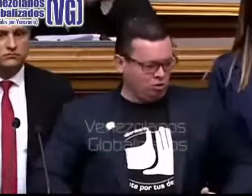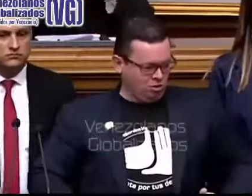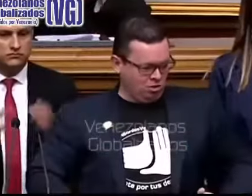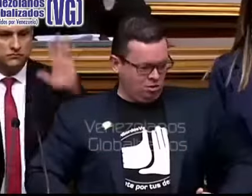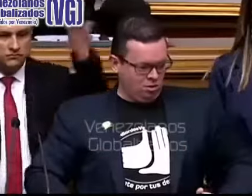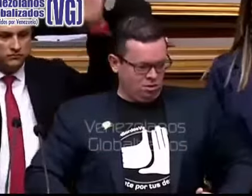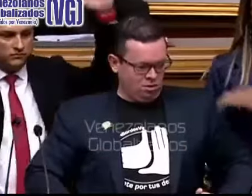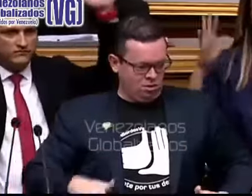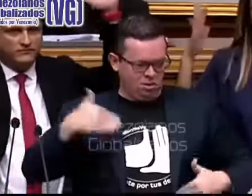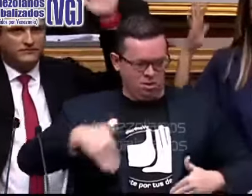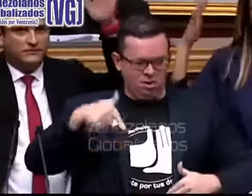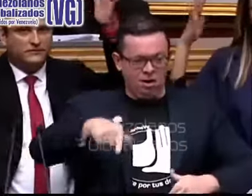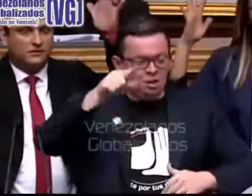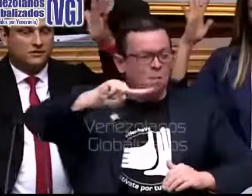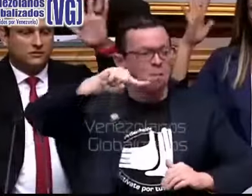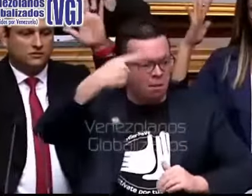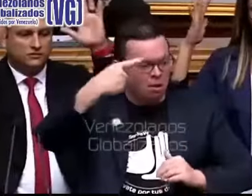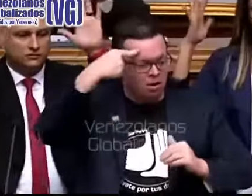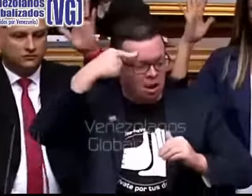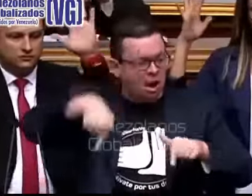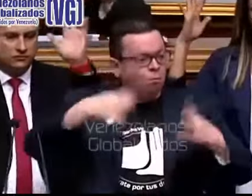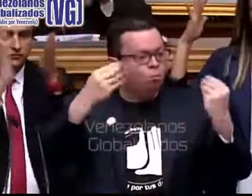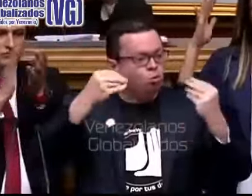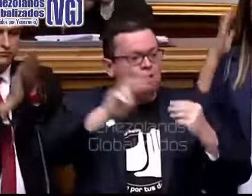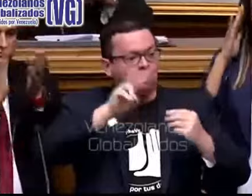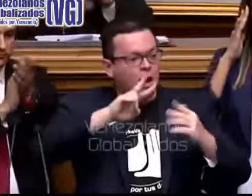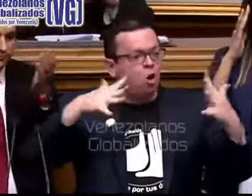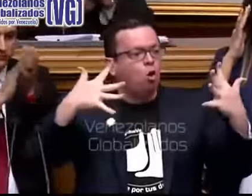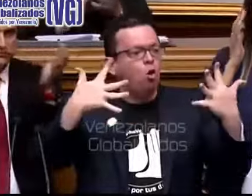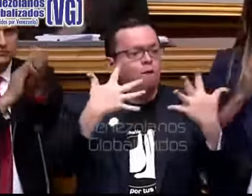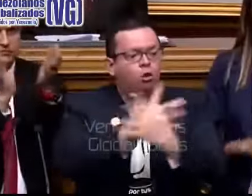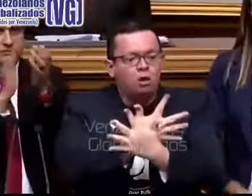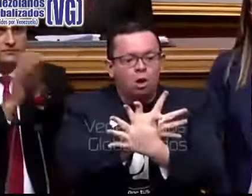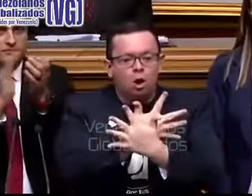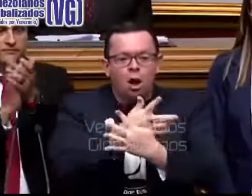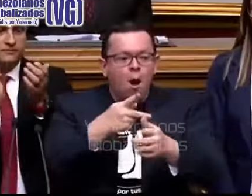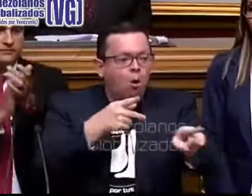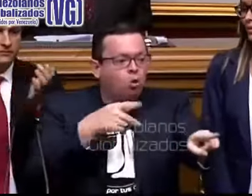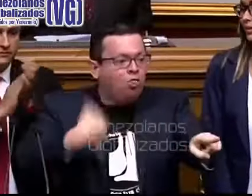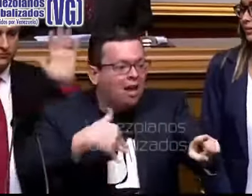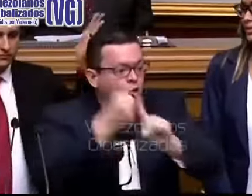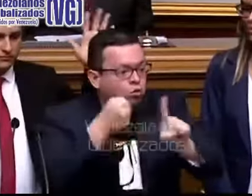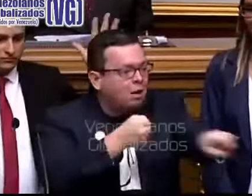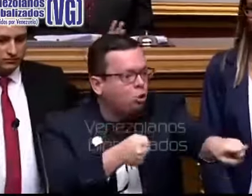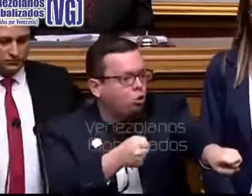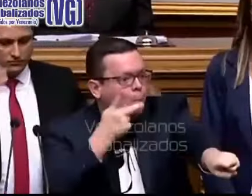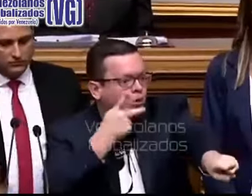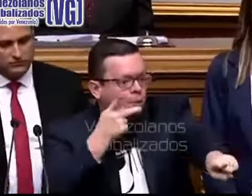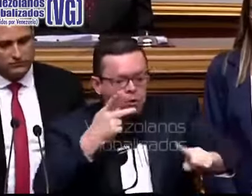nuestros derechos. Y lo tercero es nuestros derechos. Nuestros derechos humanos. Hay muchos venezolanos que están confundidos al